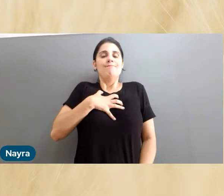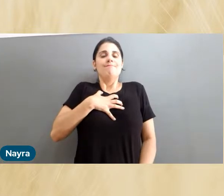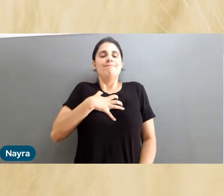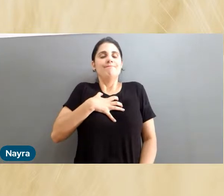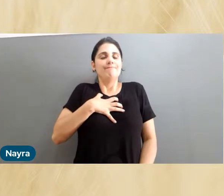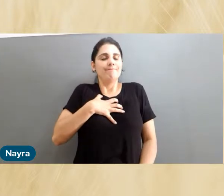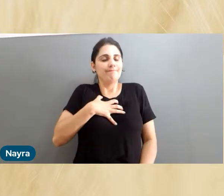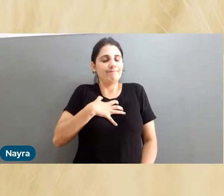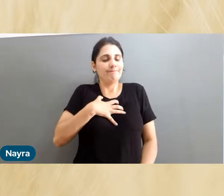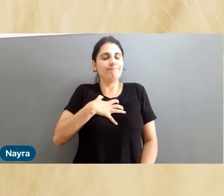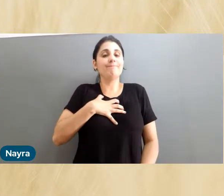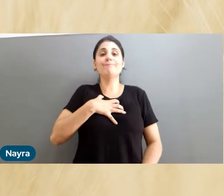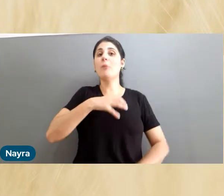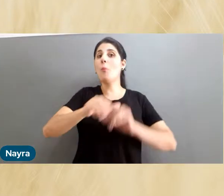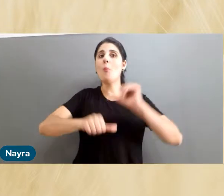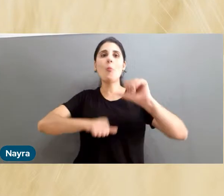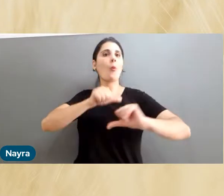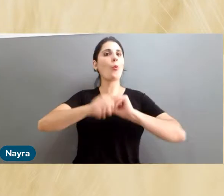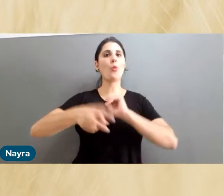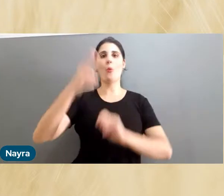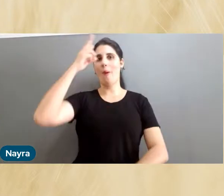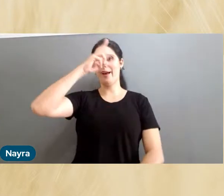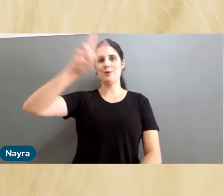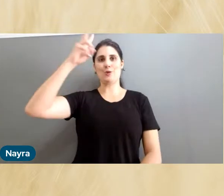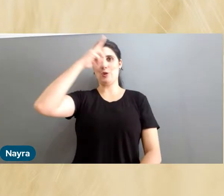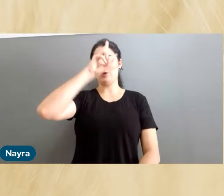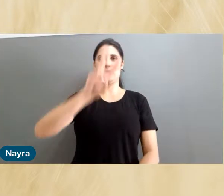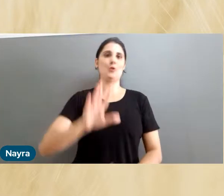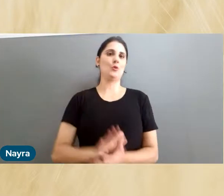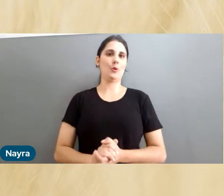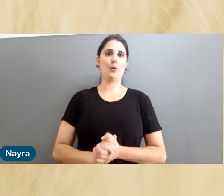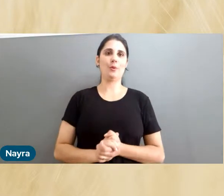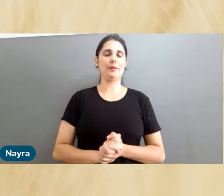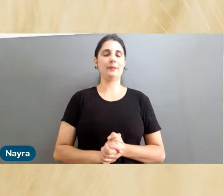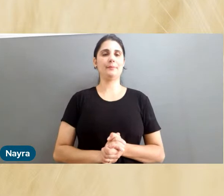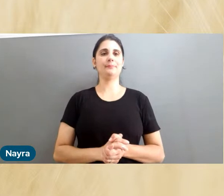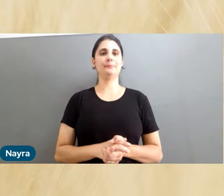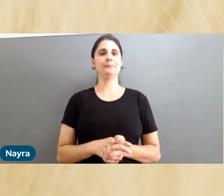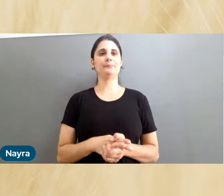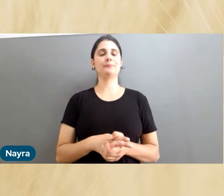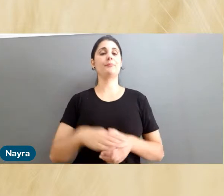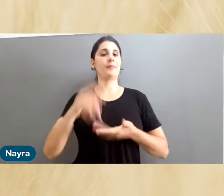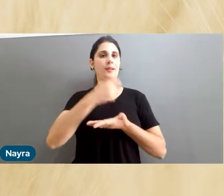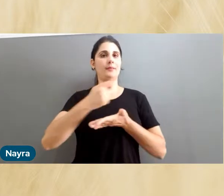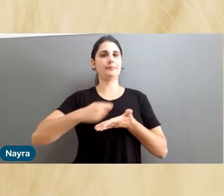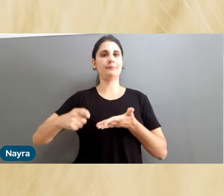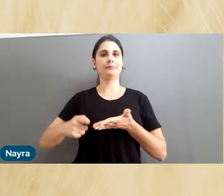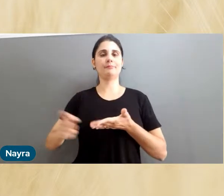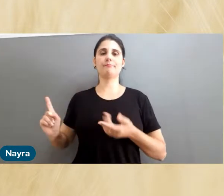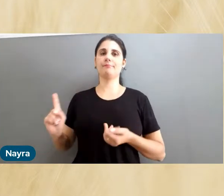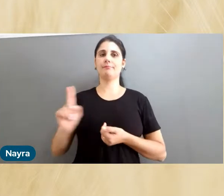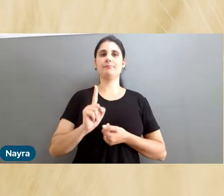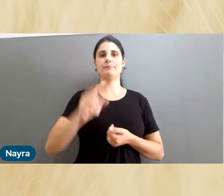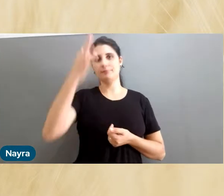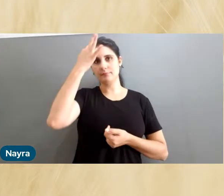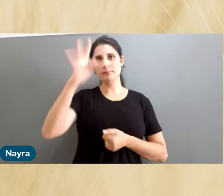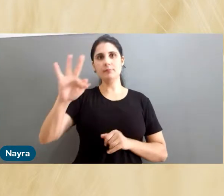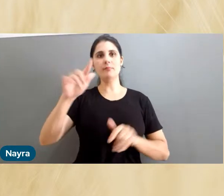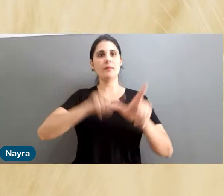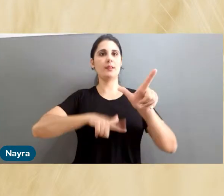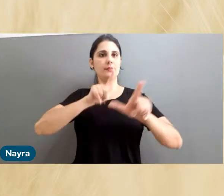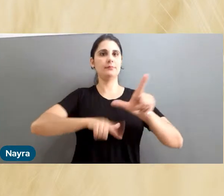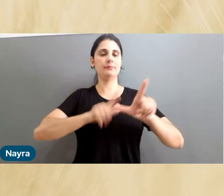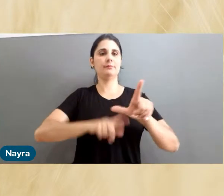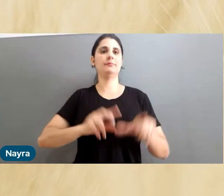ela mudou a história. Como diz o grande escritor, membro da Academia Francesa de Letras,